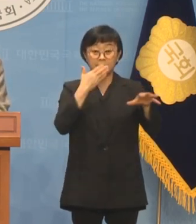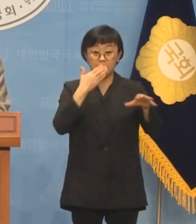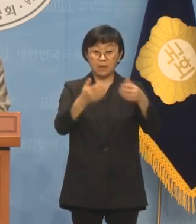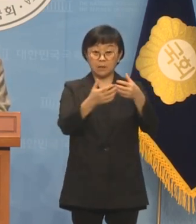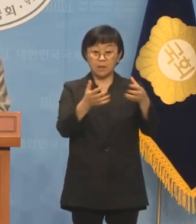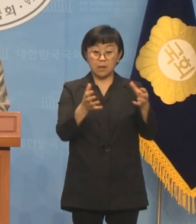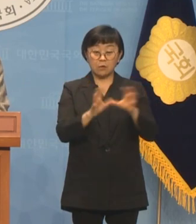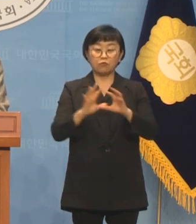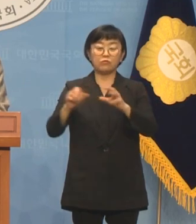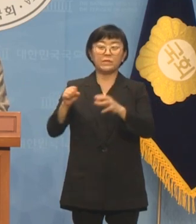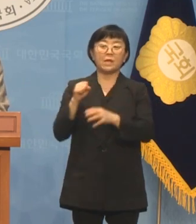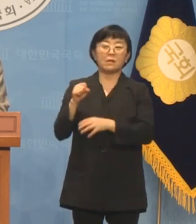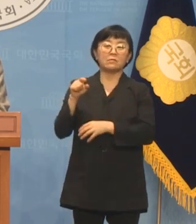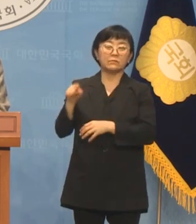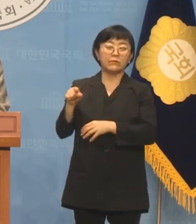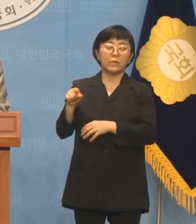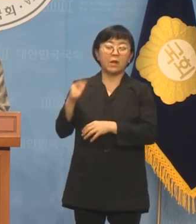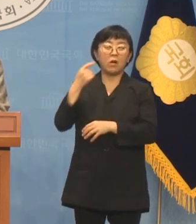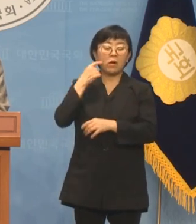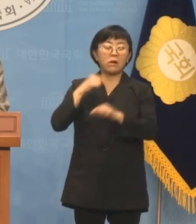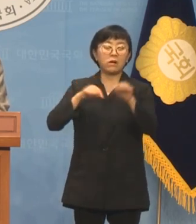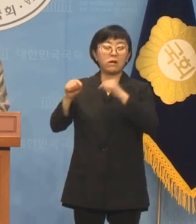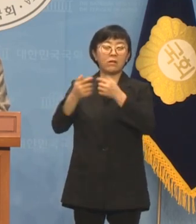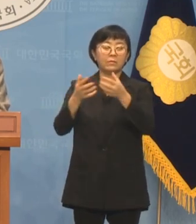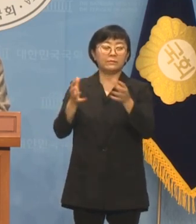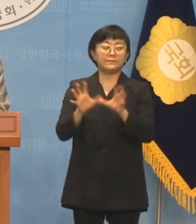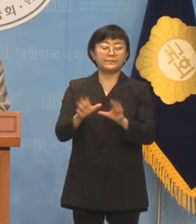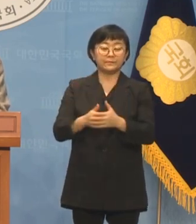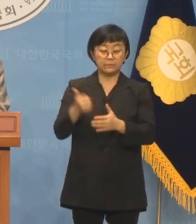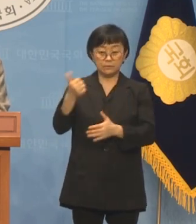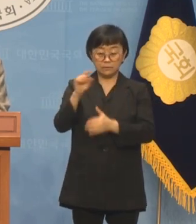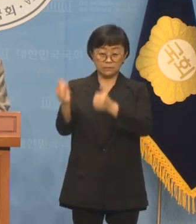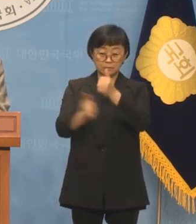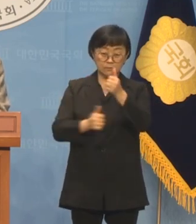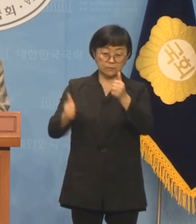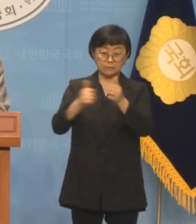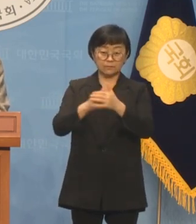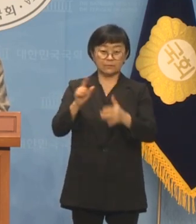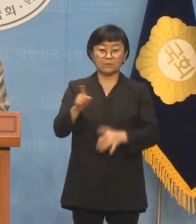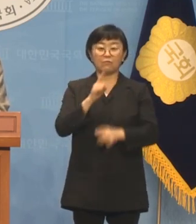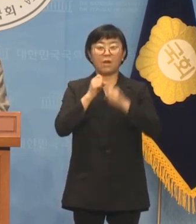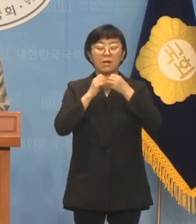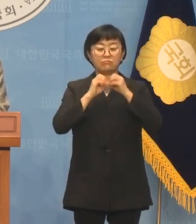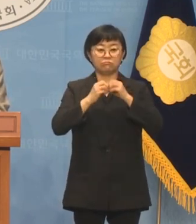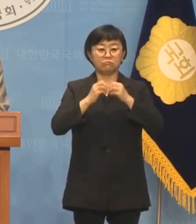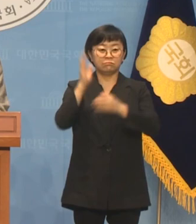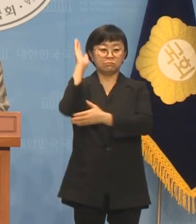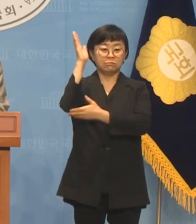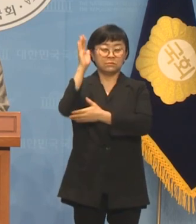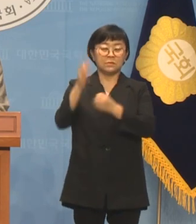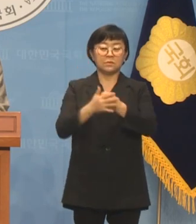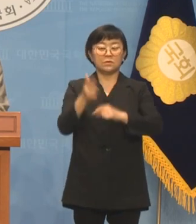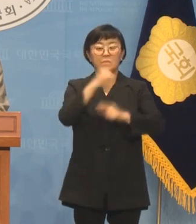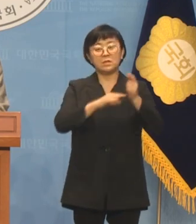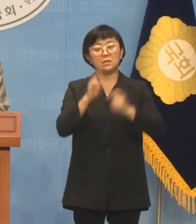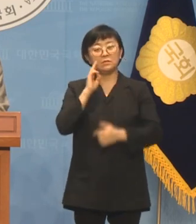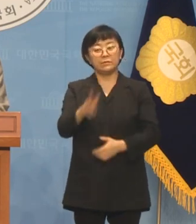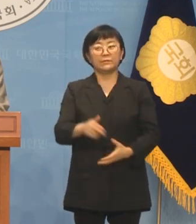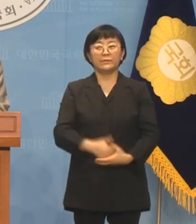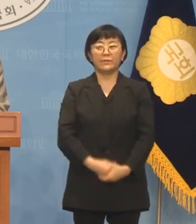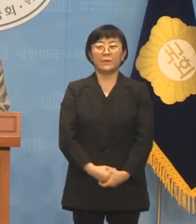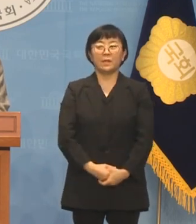당은 국민의힘 위성정당입니다. 한동훈 위원장의 아무말 대잔치가 갈수록